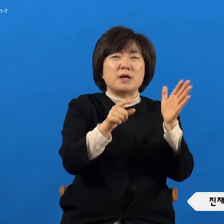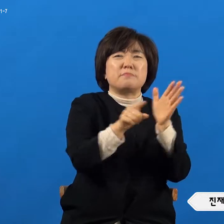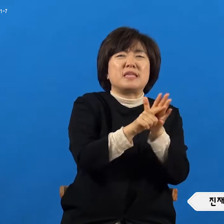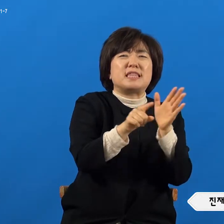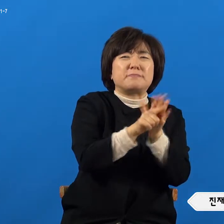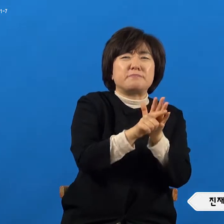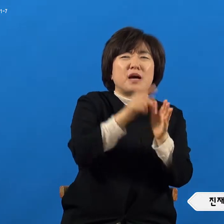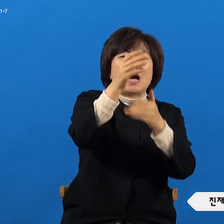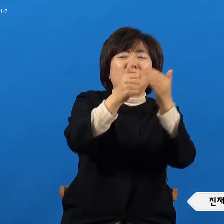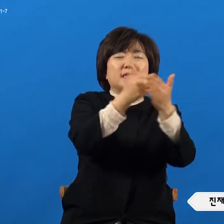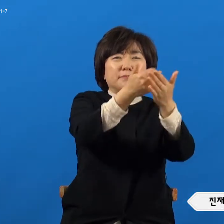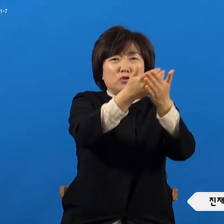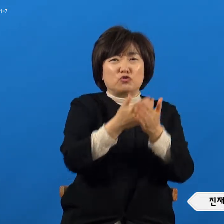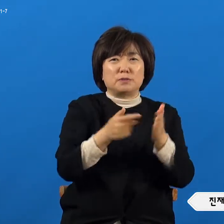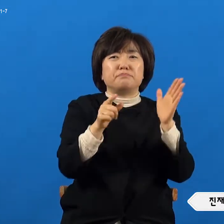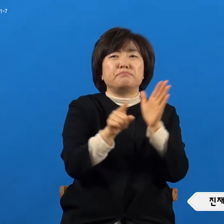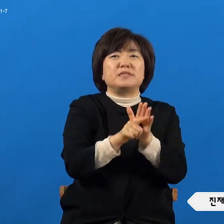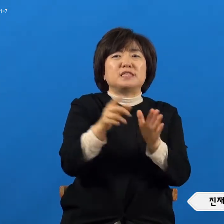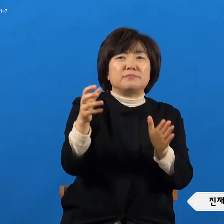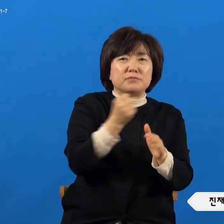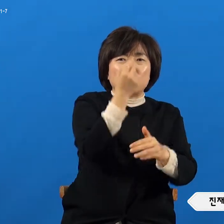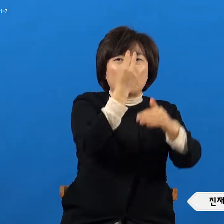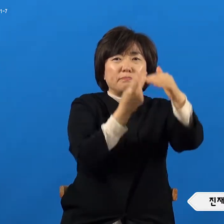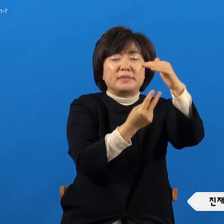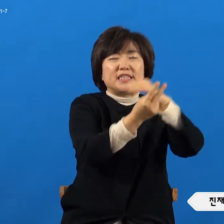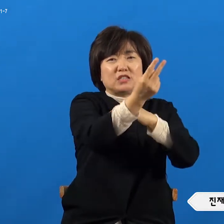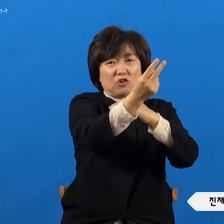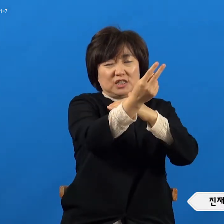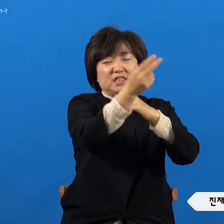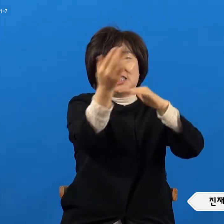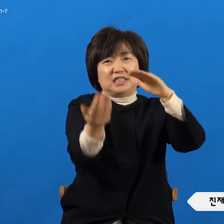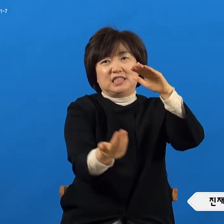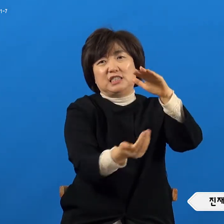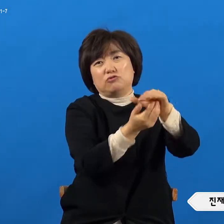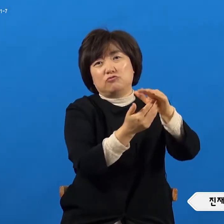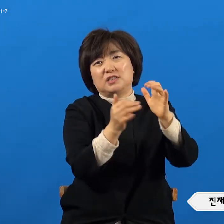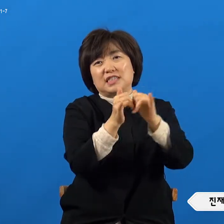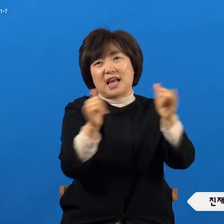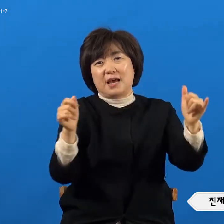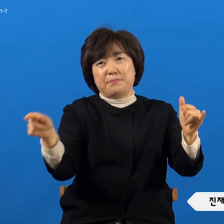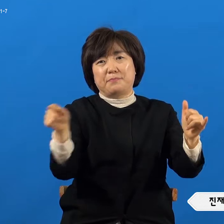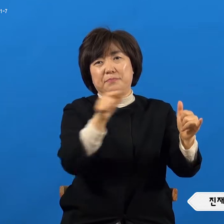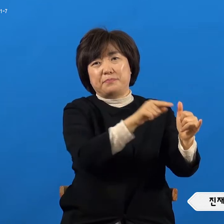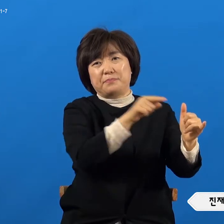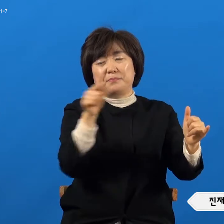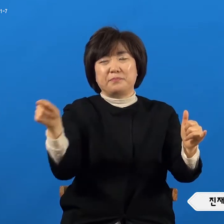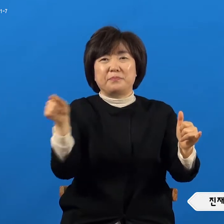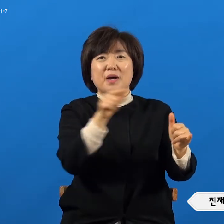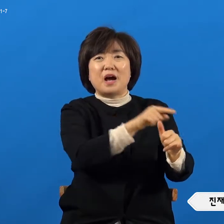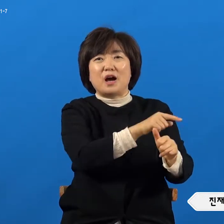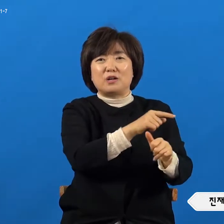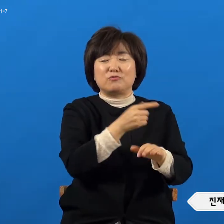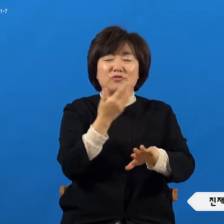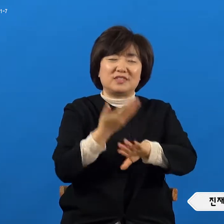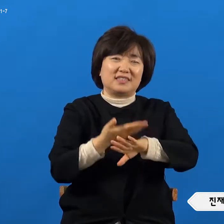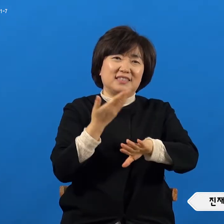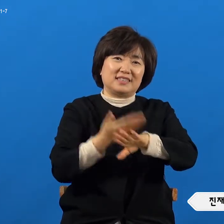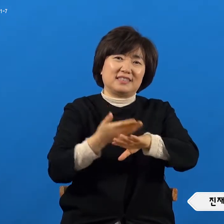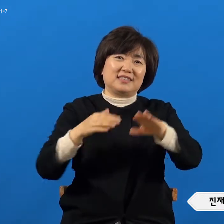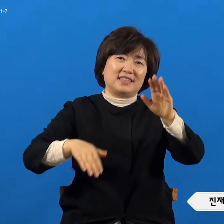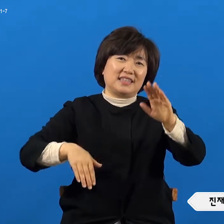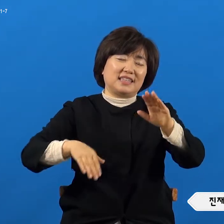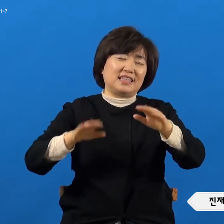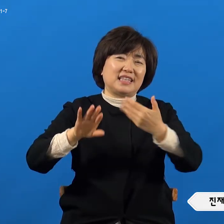가지고 하나님이 주신 비전을 향해 가지는 비전어리하고는 극적으로